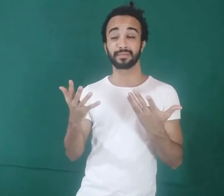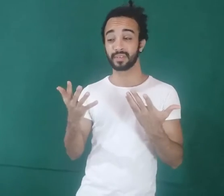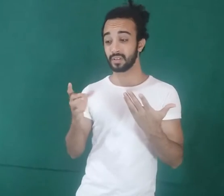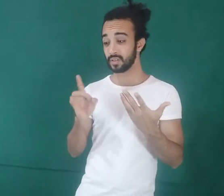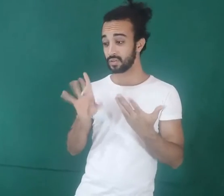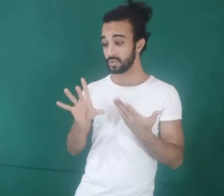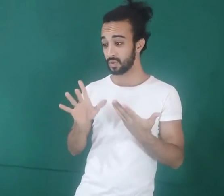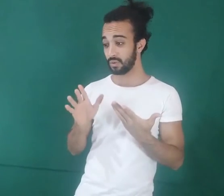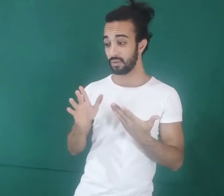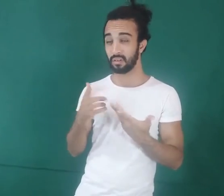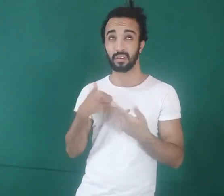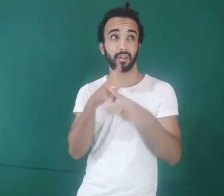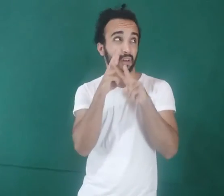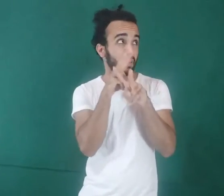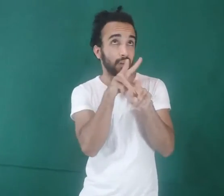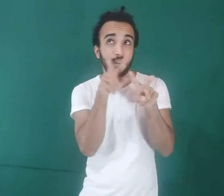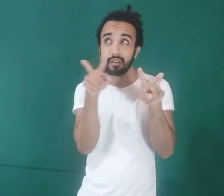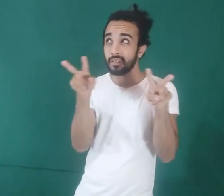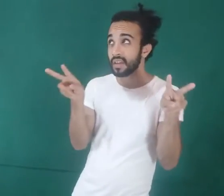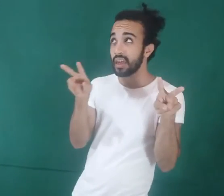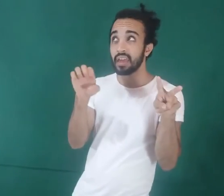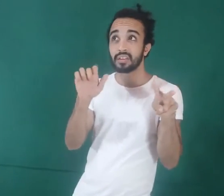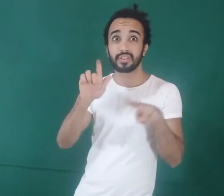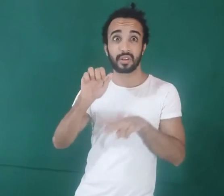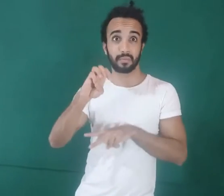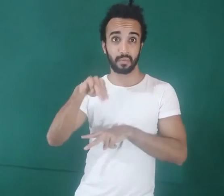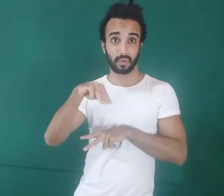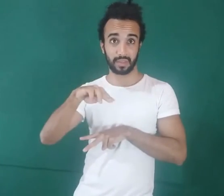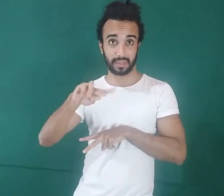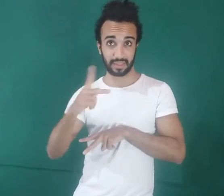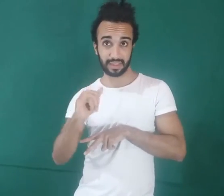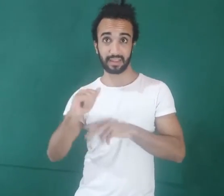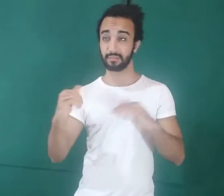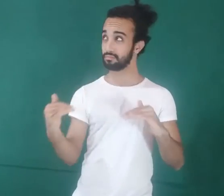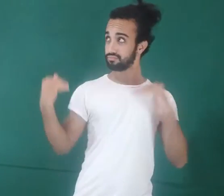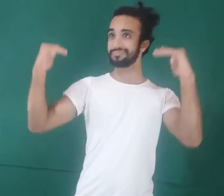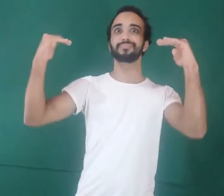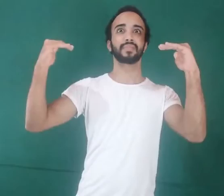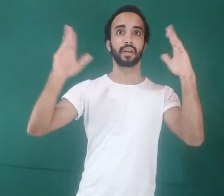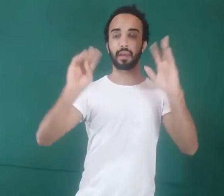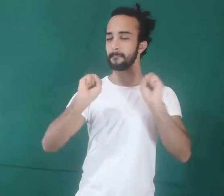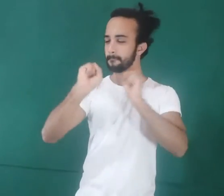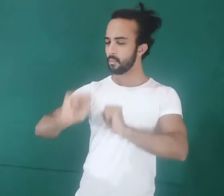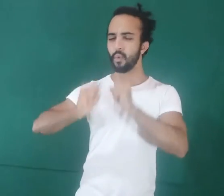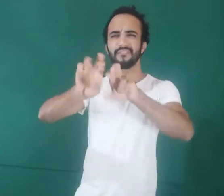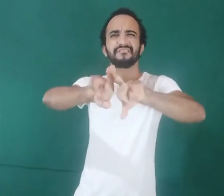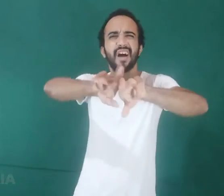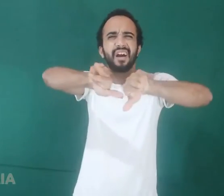partituras hegemônicas. Você vai é ficar... conflitado, né? Eu acho que é um lugar de potências infinitas,